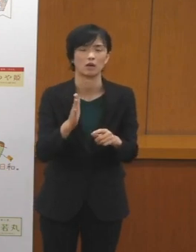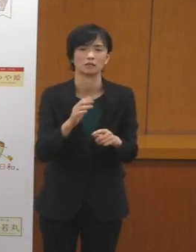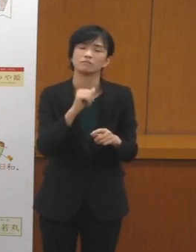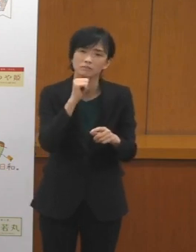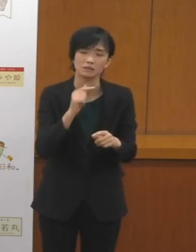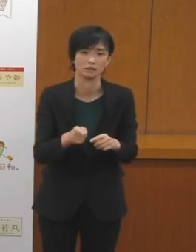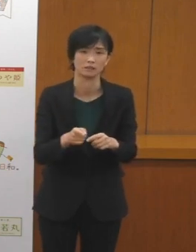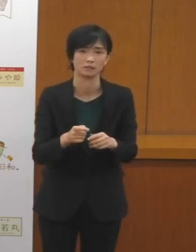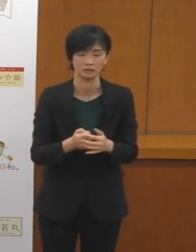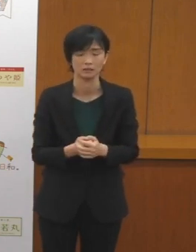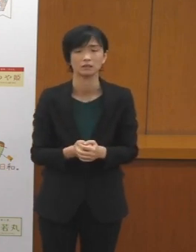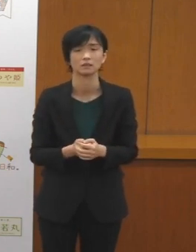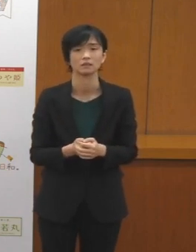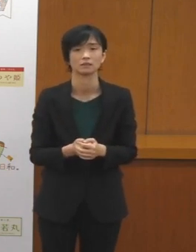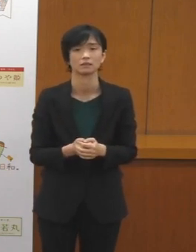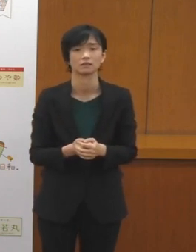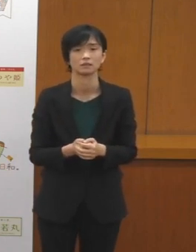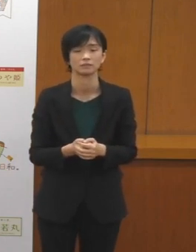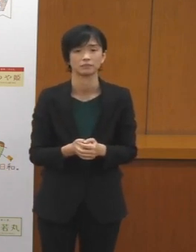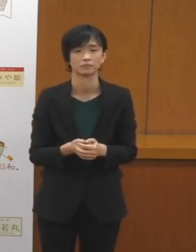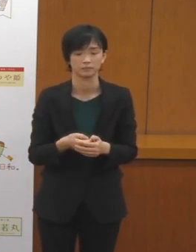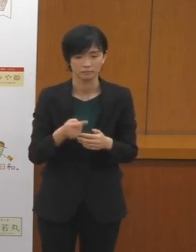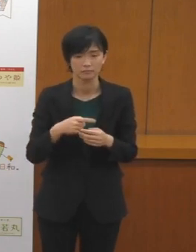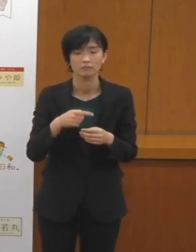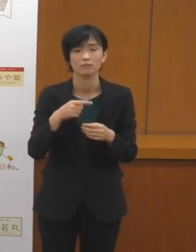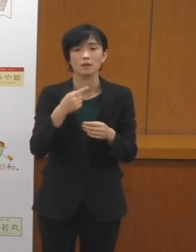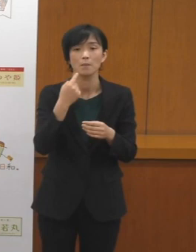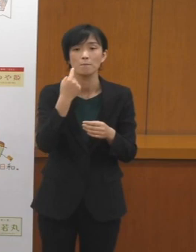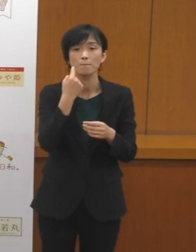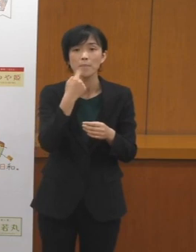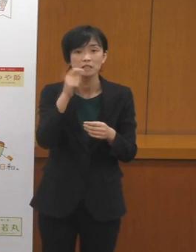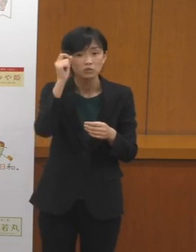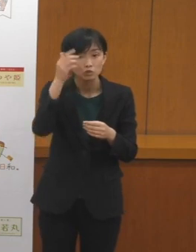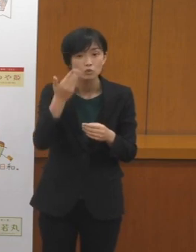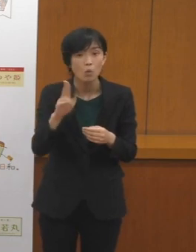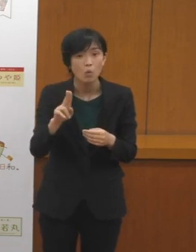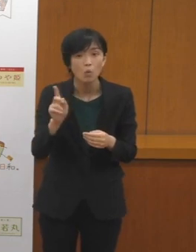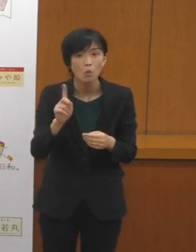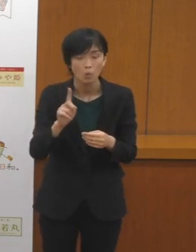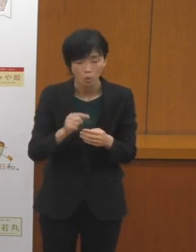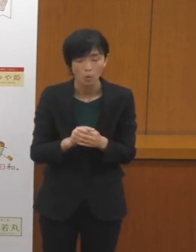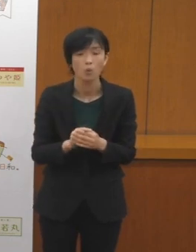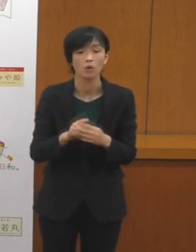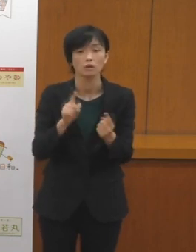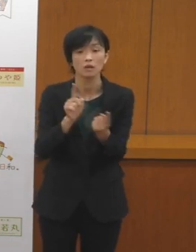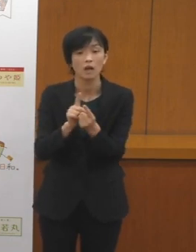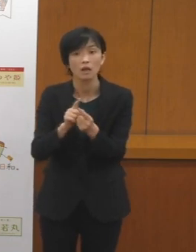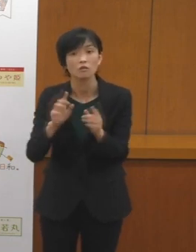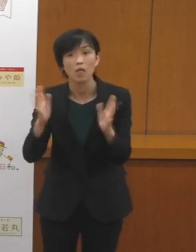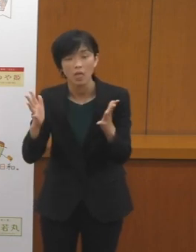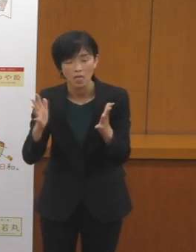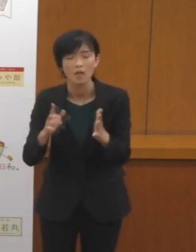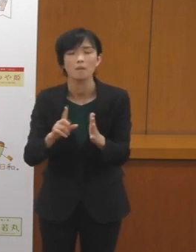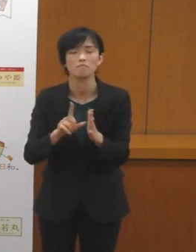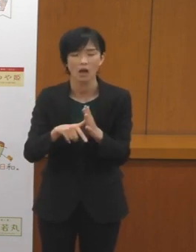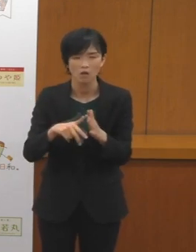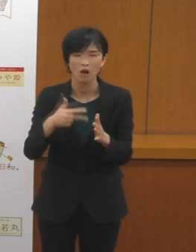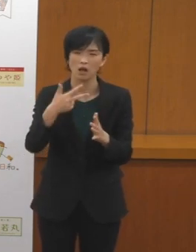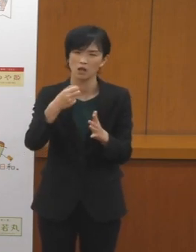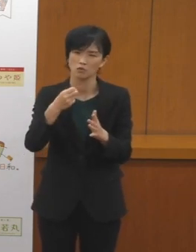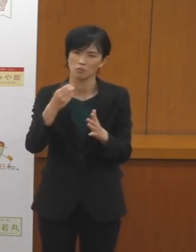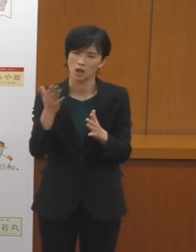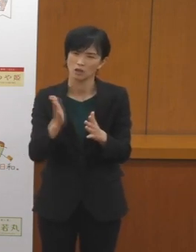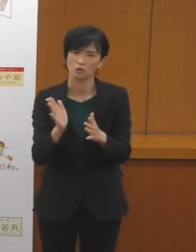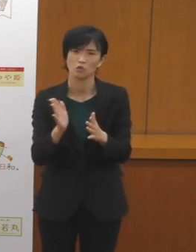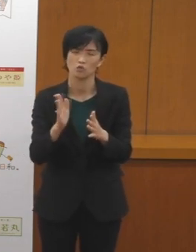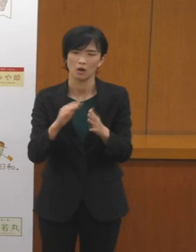2つに言えることは生育の進んでいる紅秀峰では対策をしない園地で7割程度